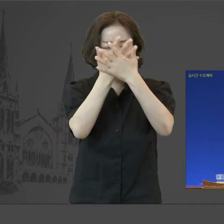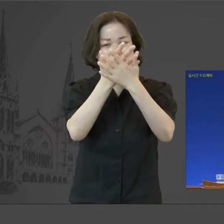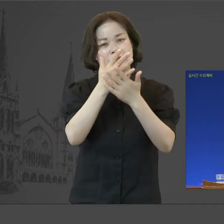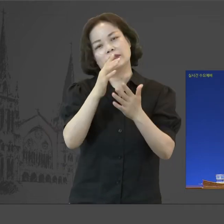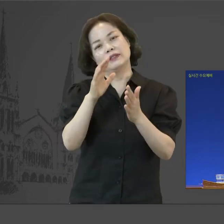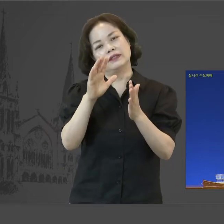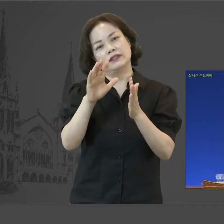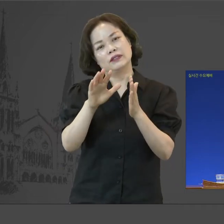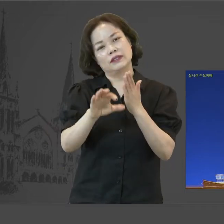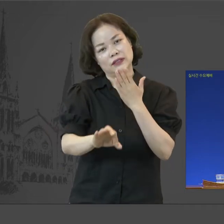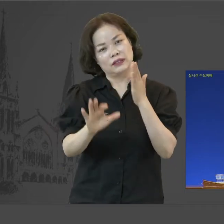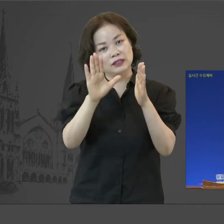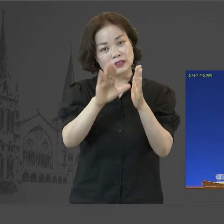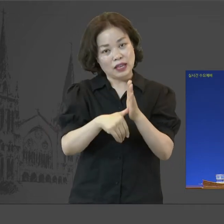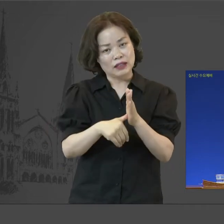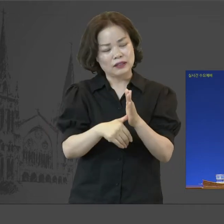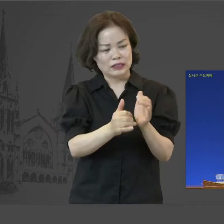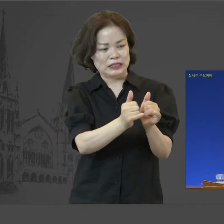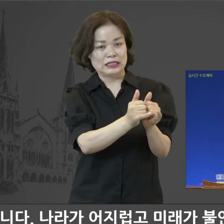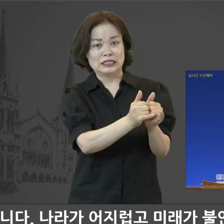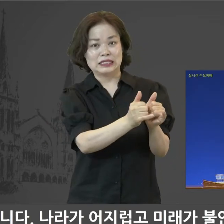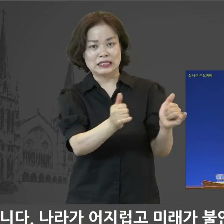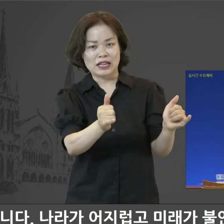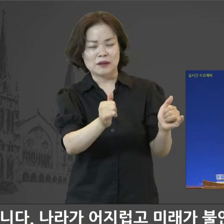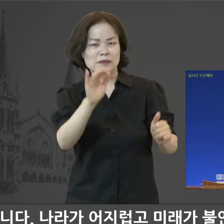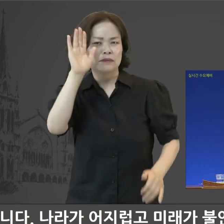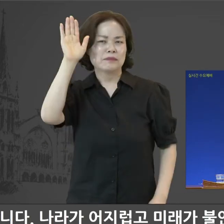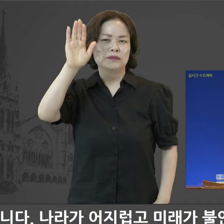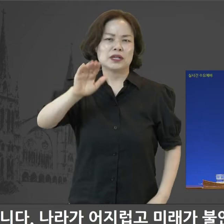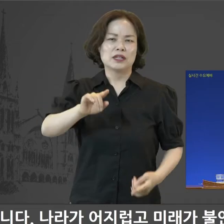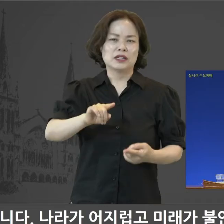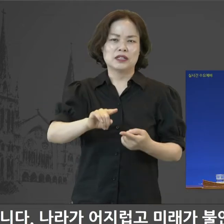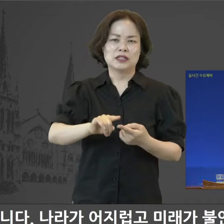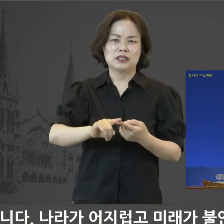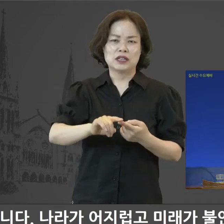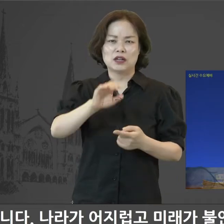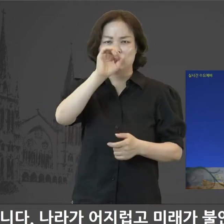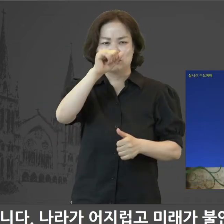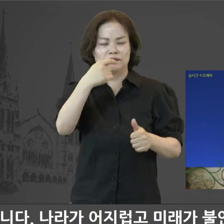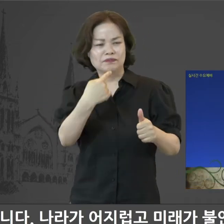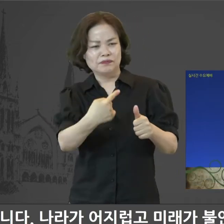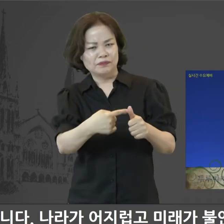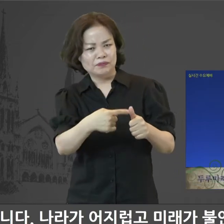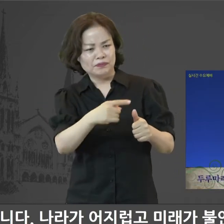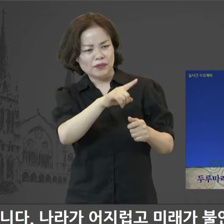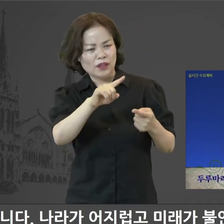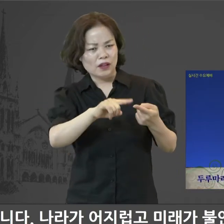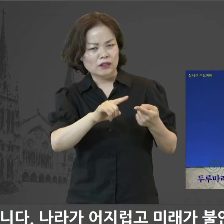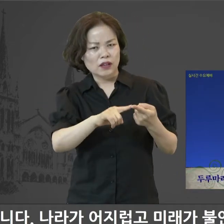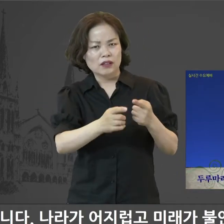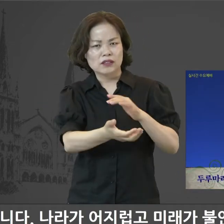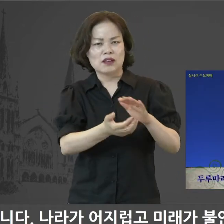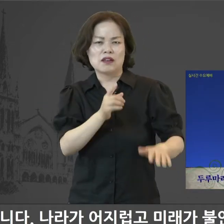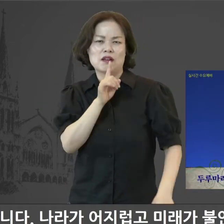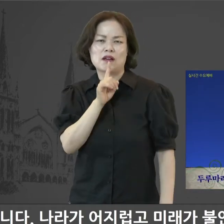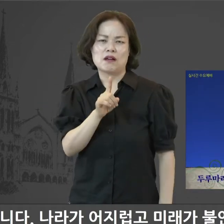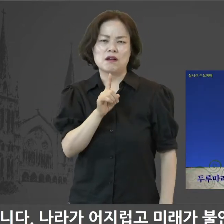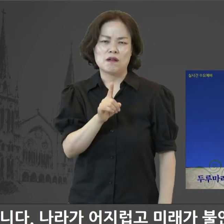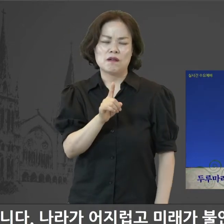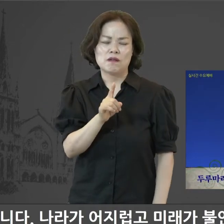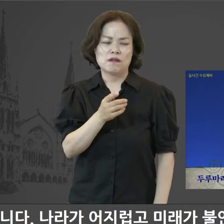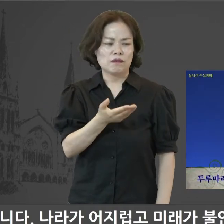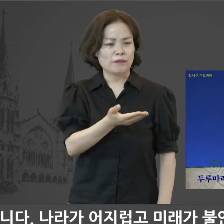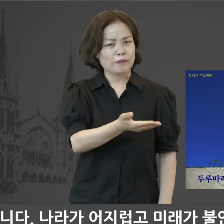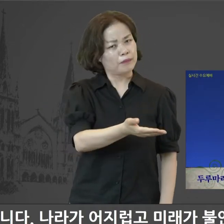불투명해지다 보면은 사람들은 미래에 대한 조언이나 예언, 이 무엇인가를